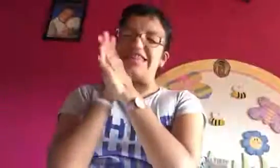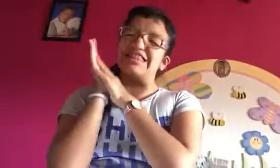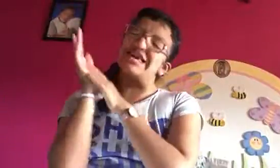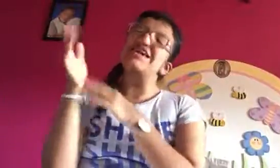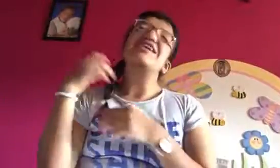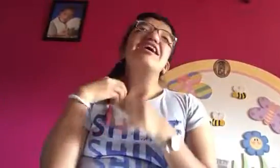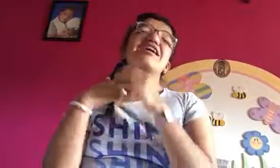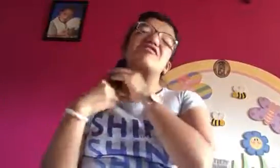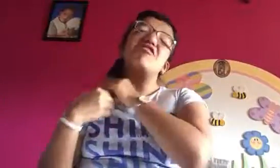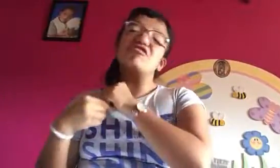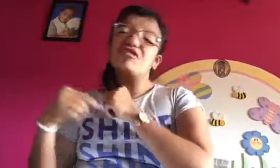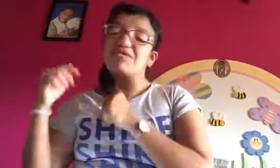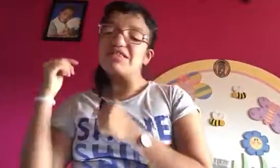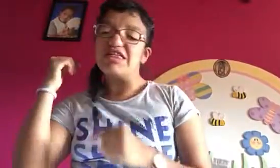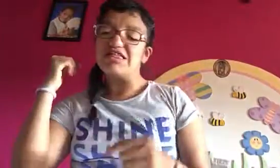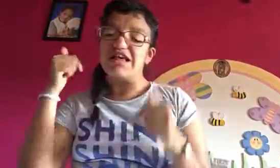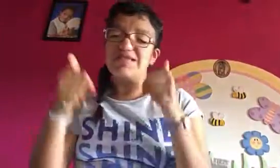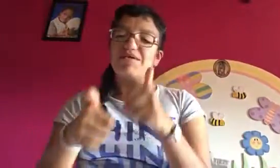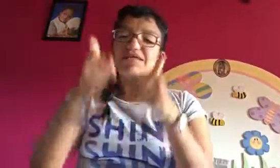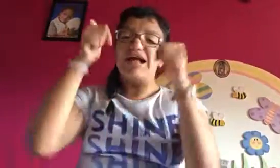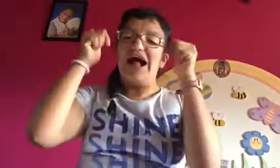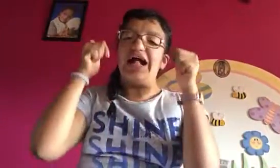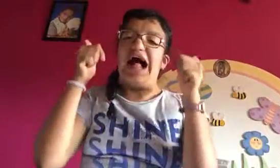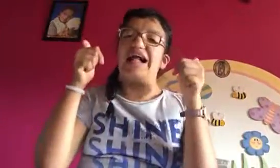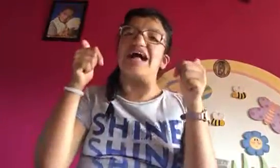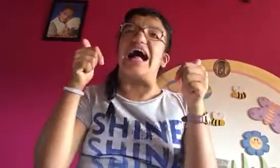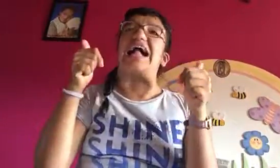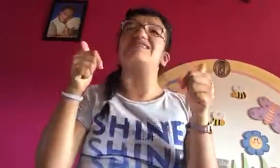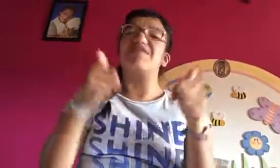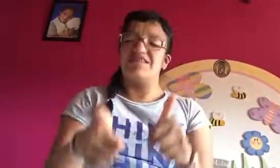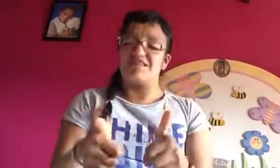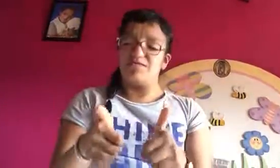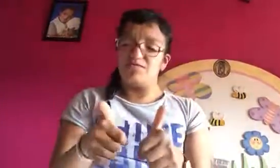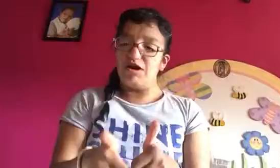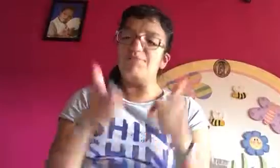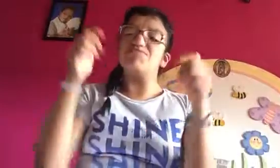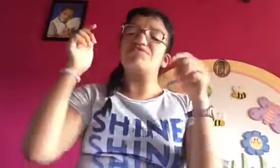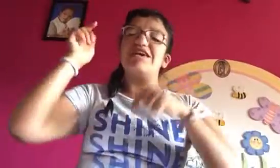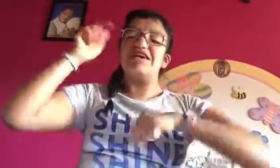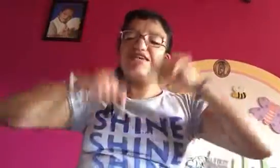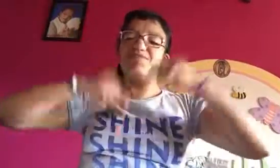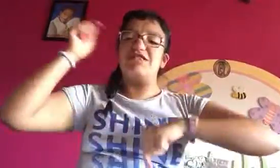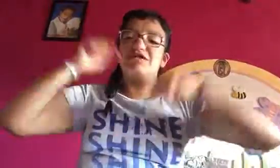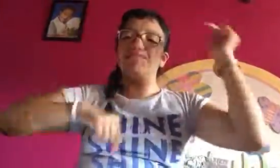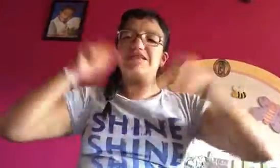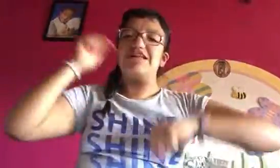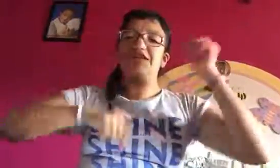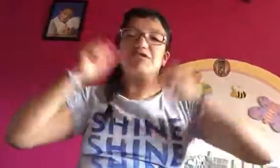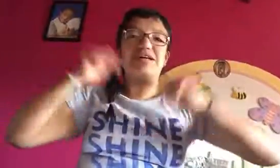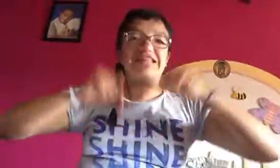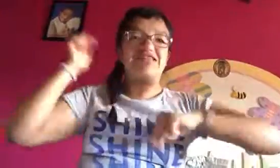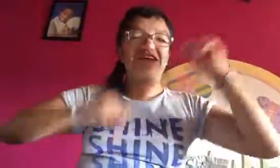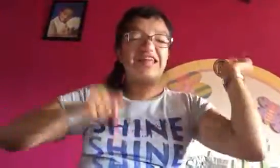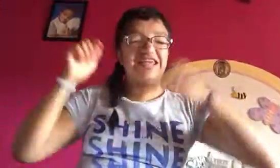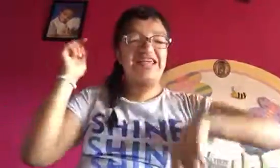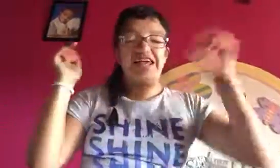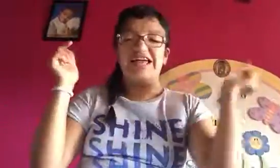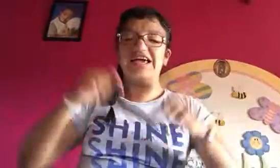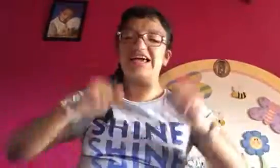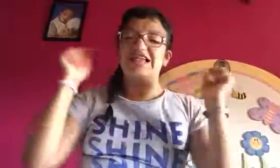que no se olviden darle manita arriba si les gustó. Déjenme en los comentarios qué otra canción quieren que les